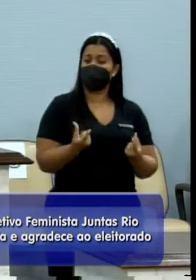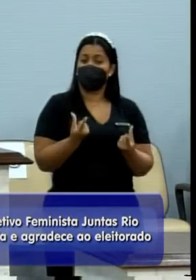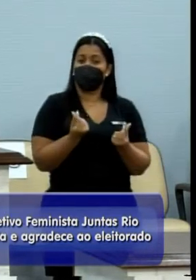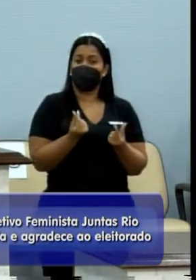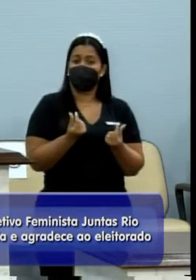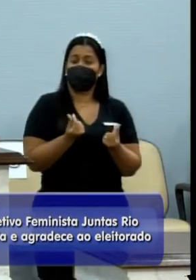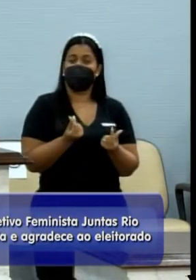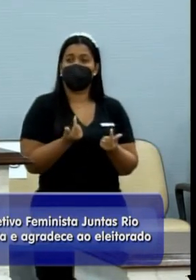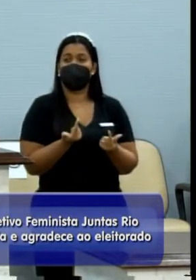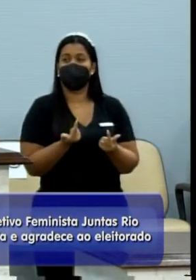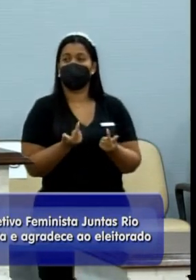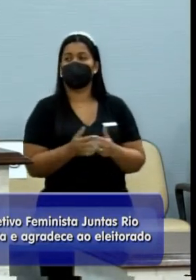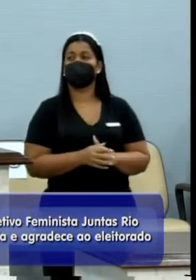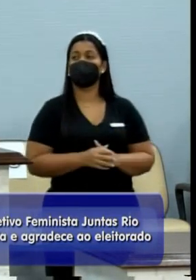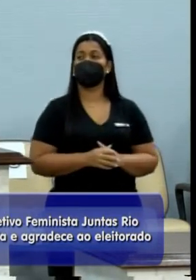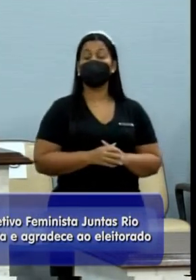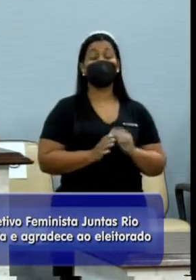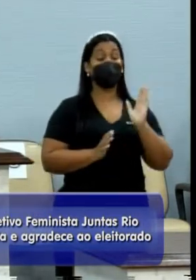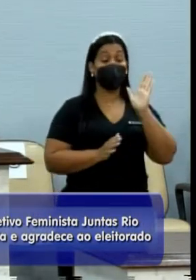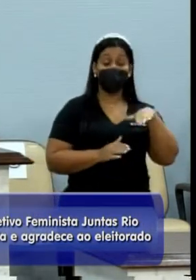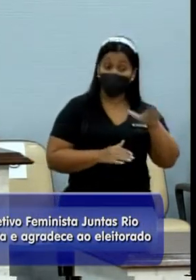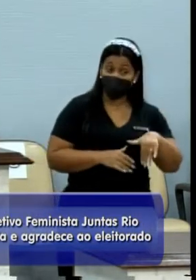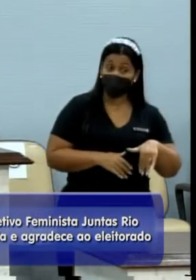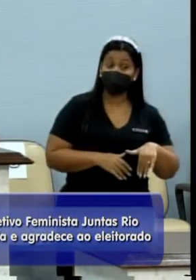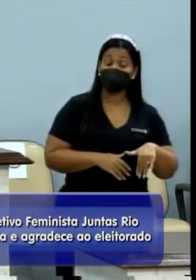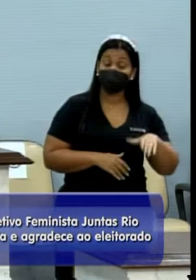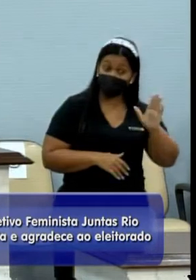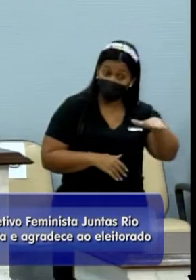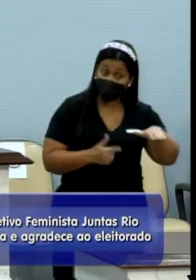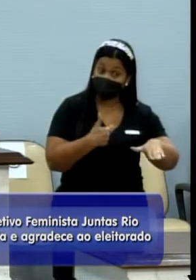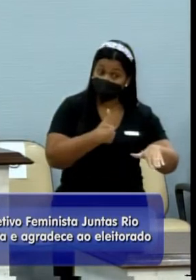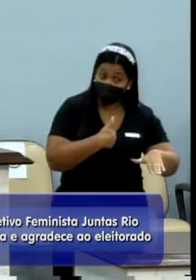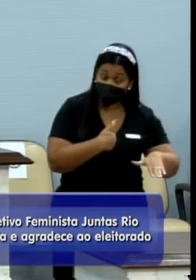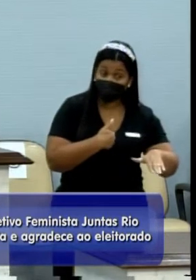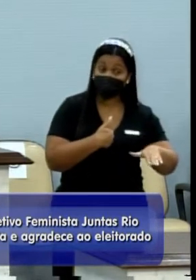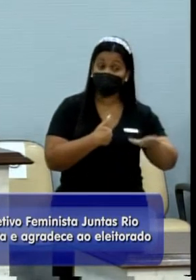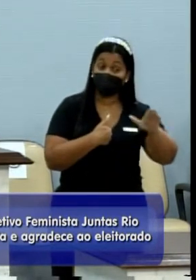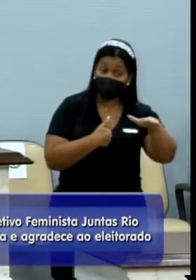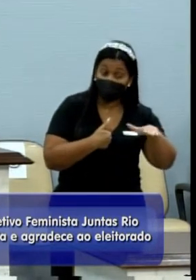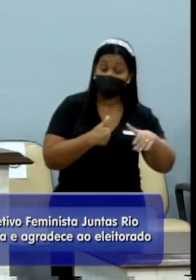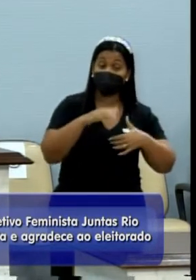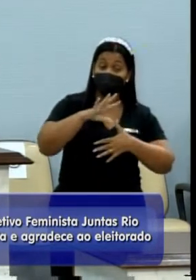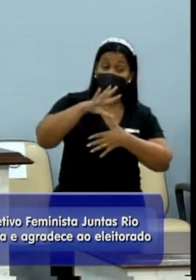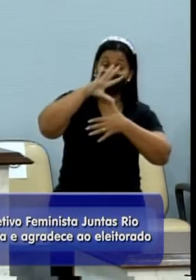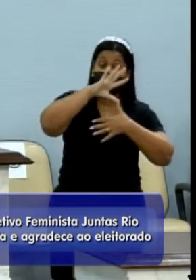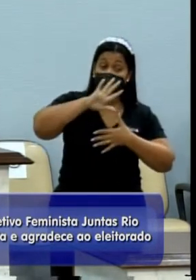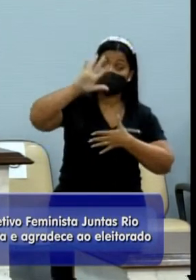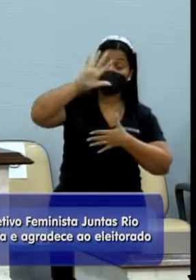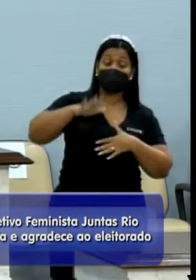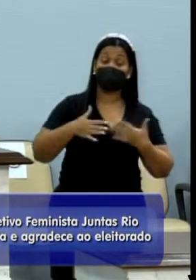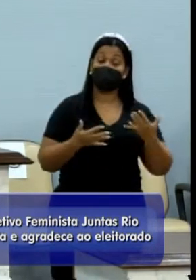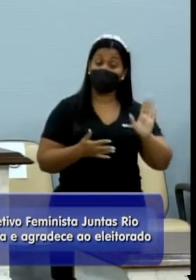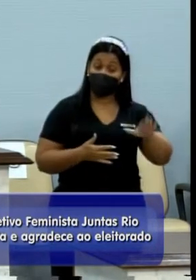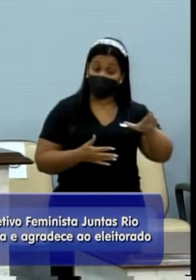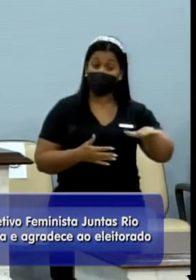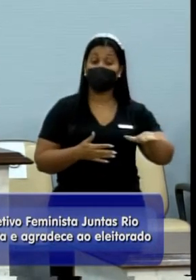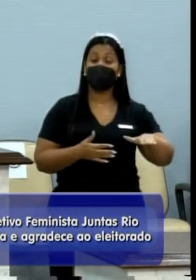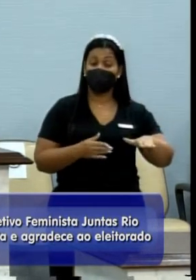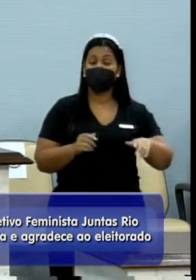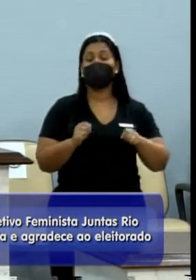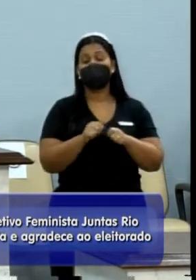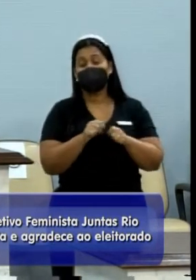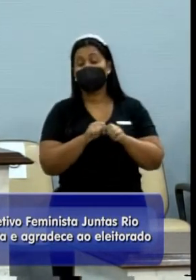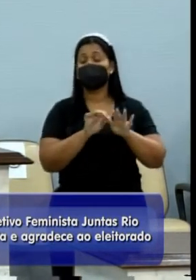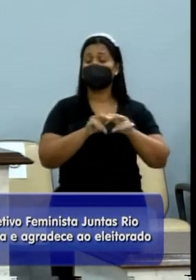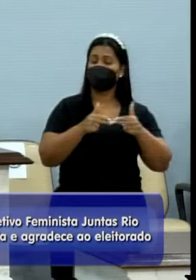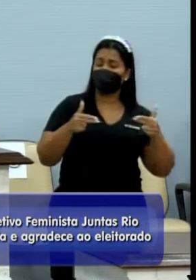econômico. Aí falaram, oh, escuta aqui, Getúlio, escuta aqui, América Latina, vamos fazer umas intervenções